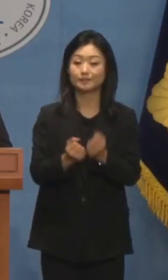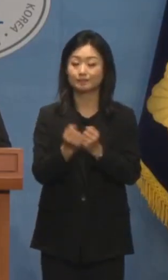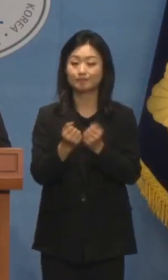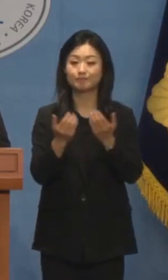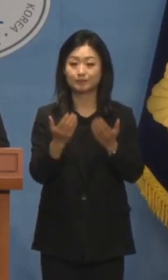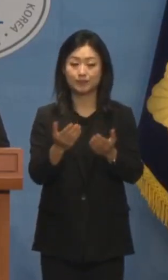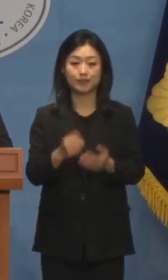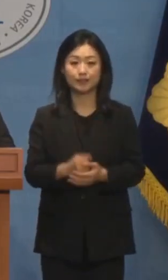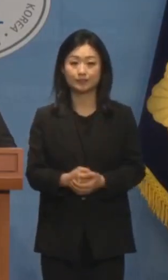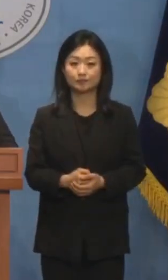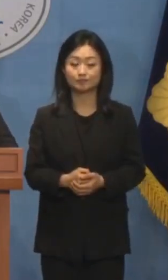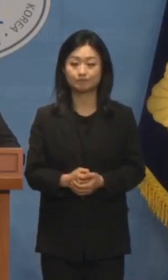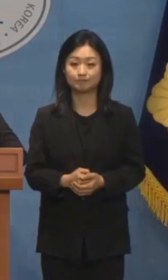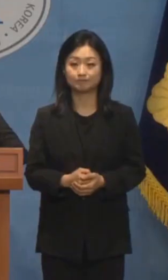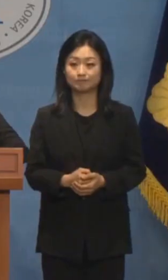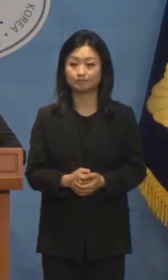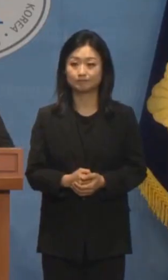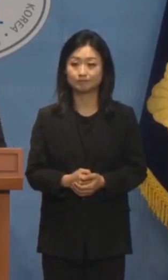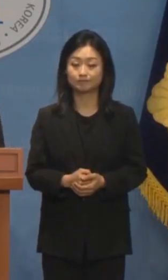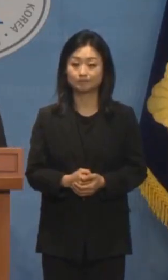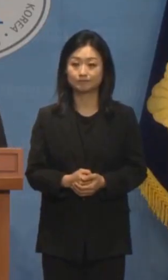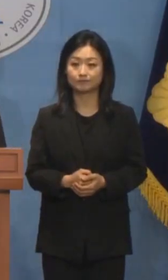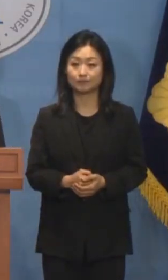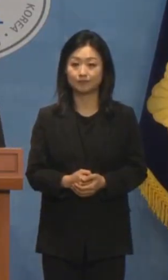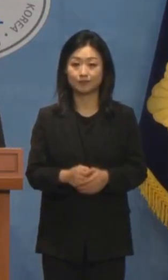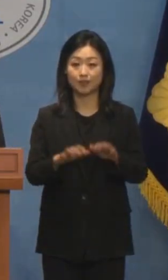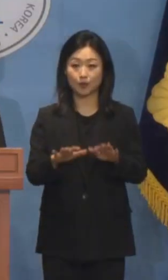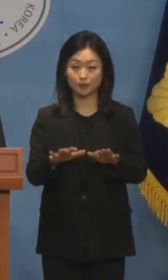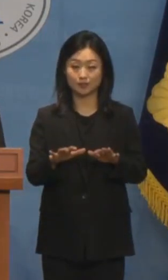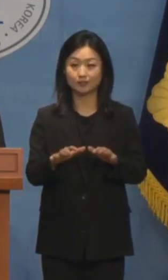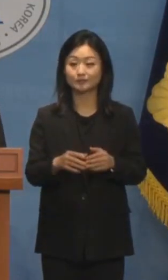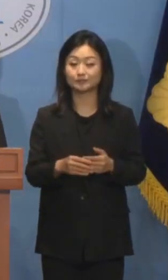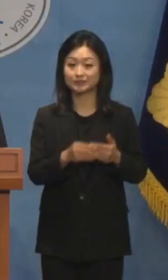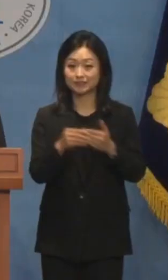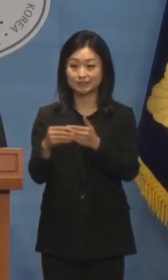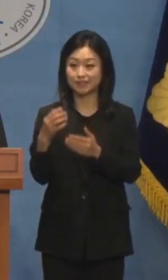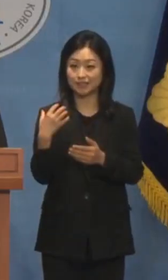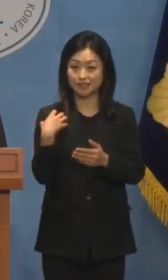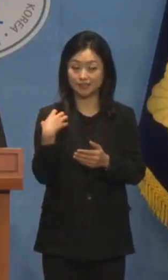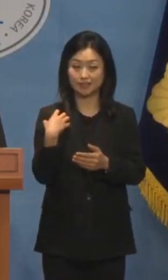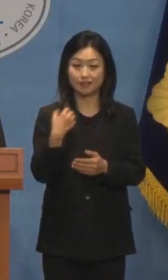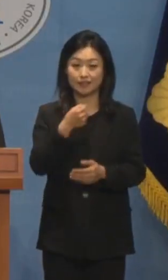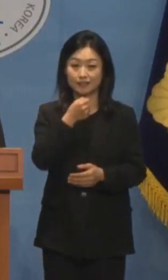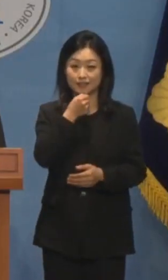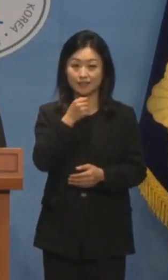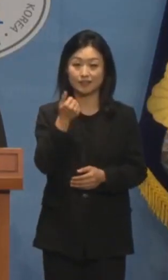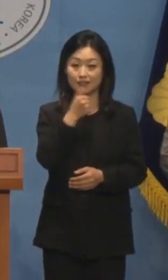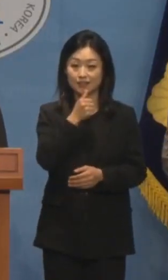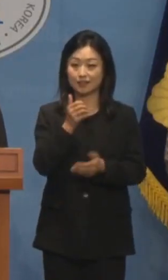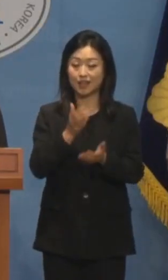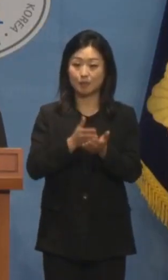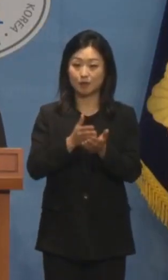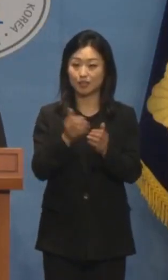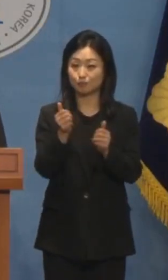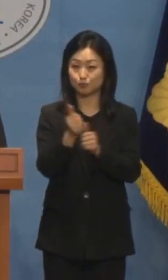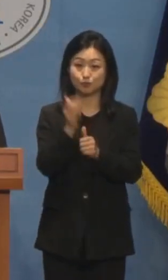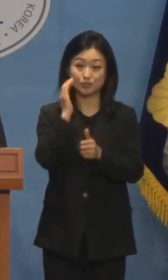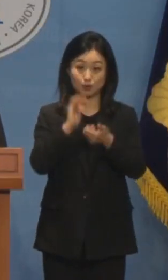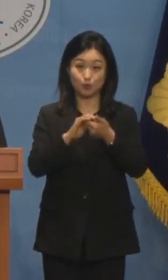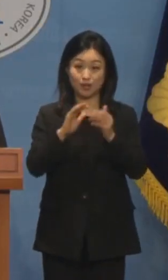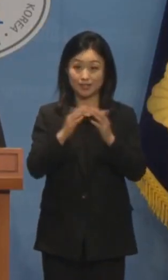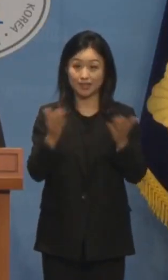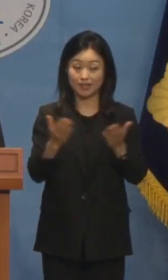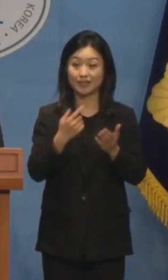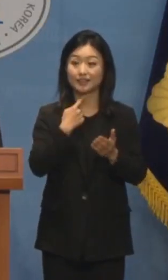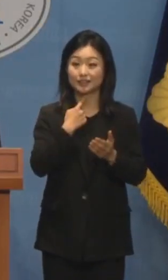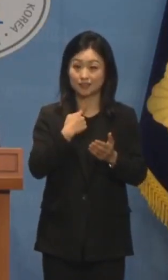됐습니다. 먼저 저는 오늘 그 기자회견 진행을 맡은 전 청와대 부대변인 그 민생경제연구소장 그